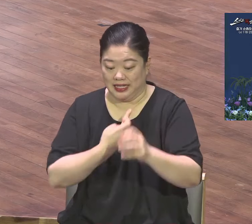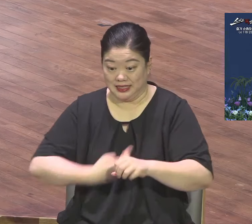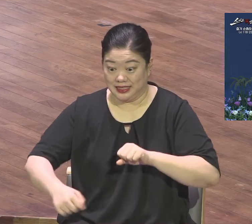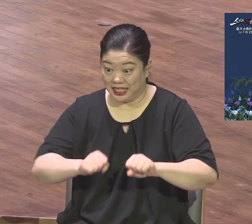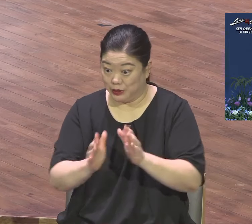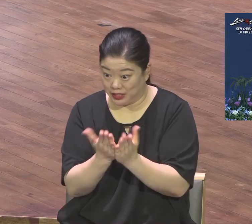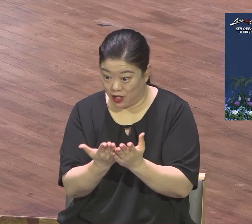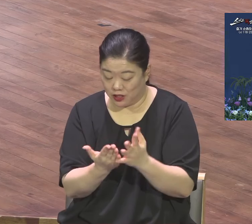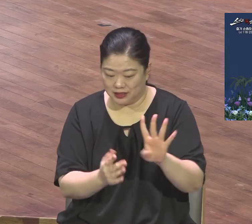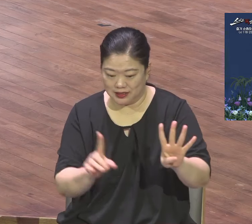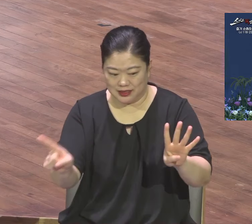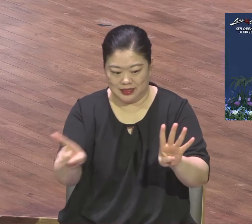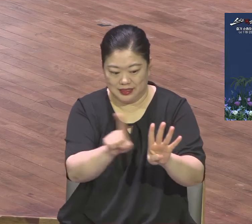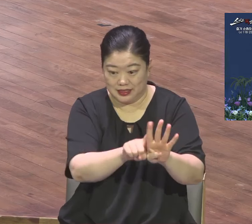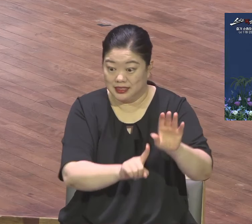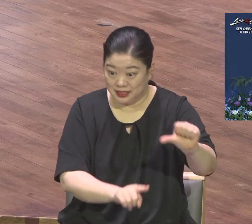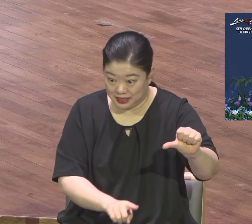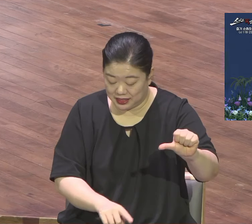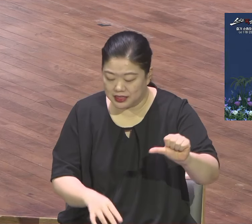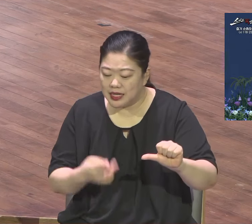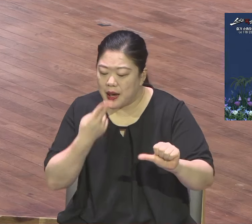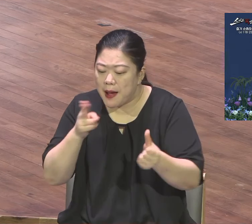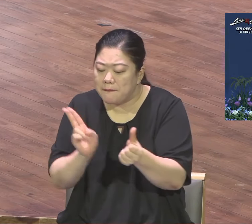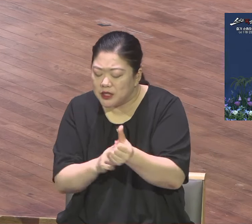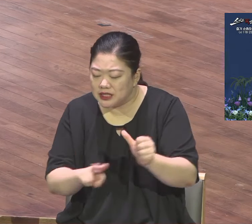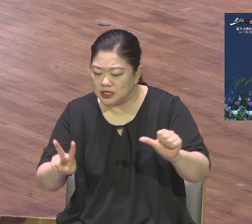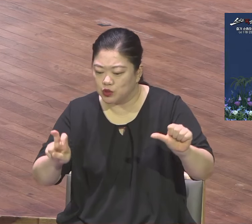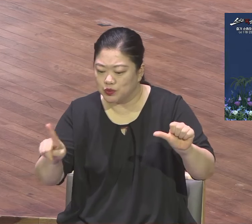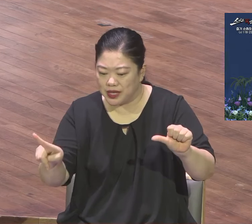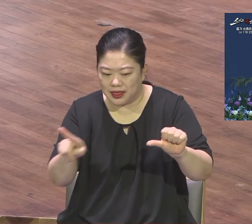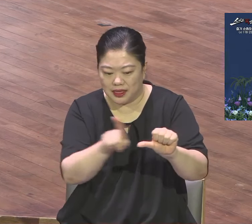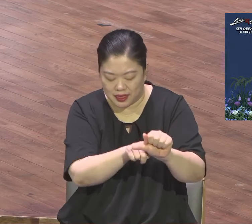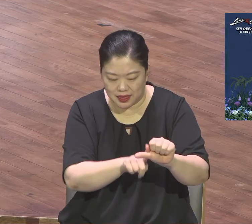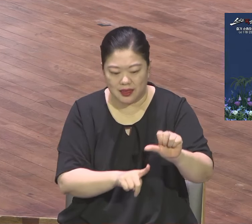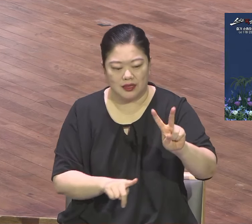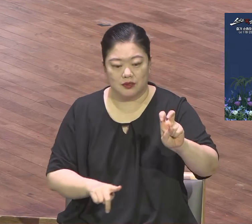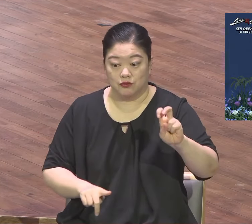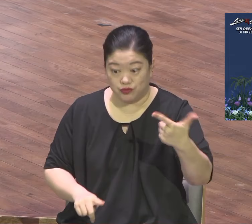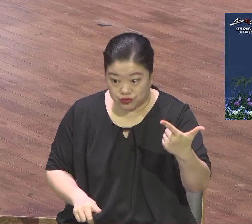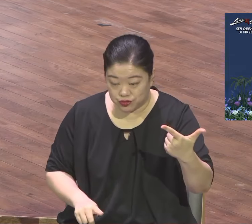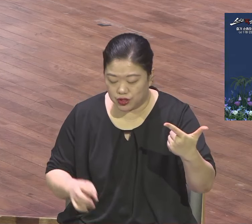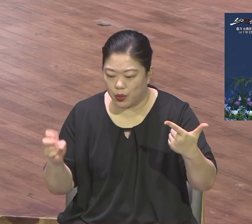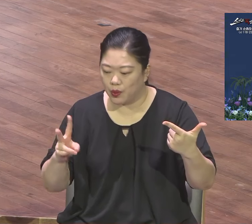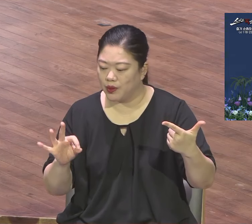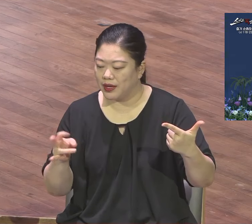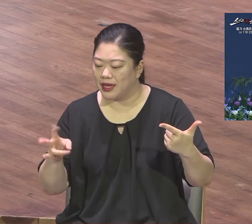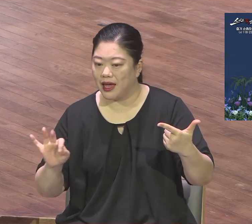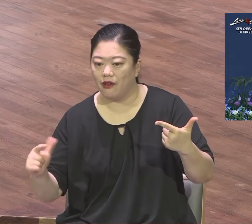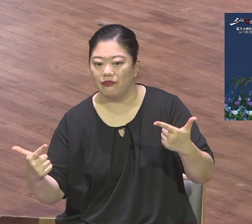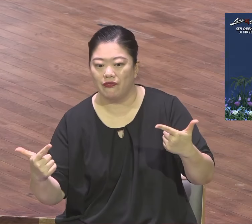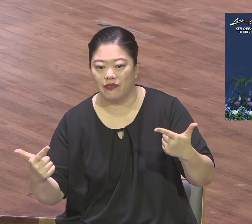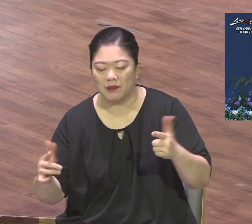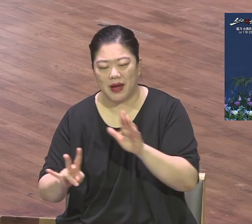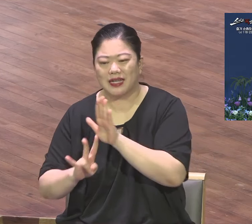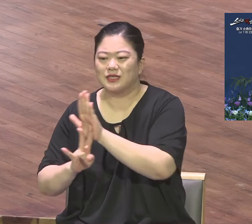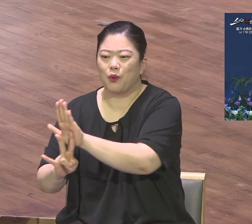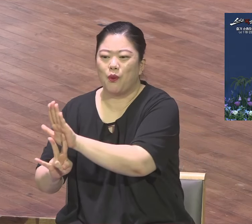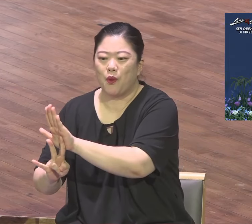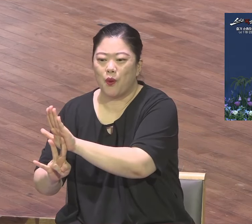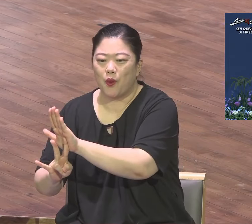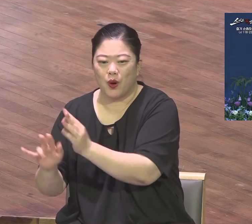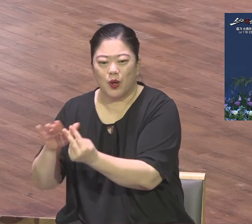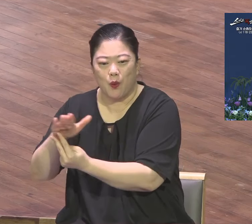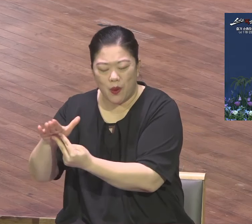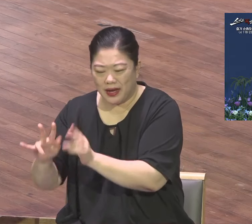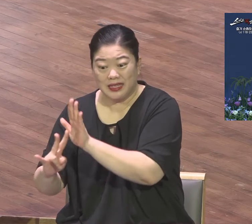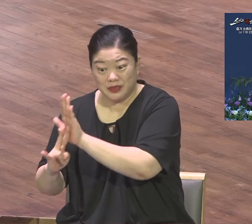말하고 또 서신서 21권, 예언서 1권 요한계시록이죠. 이렇게 구성이 성경에 딱